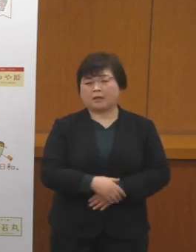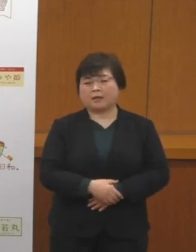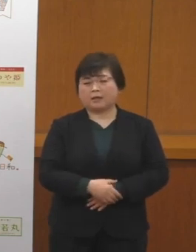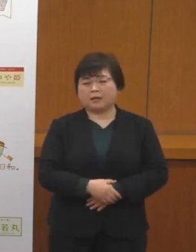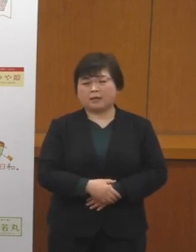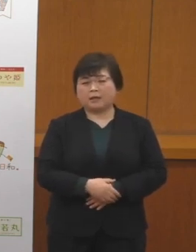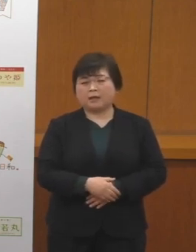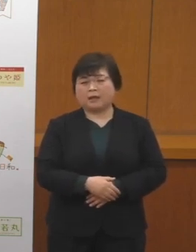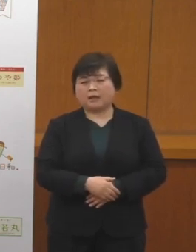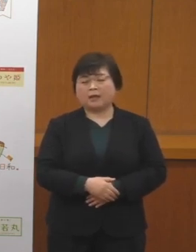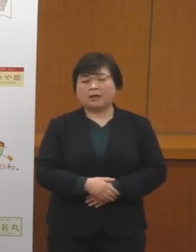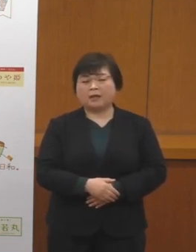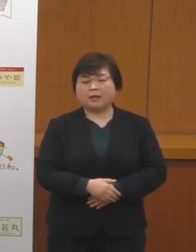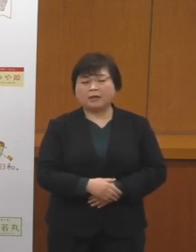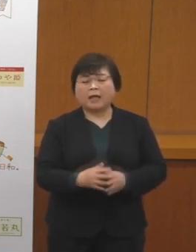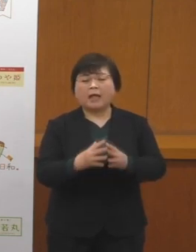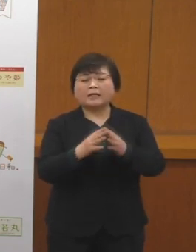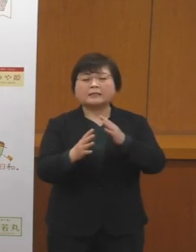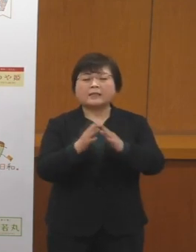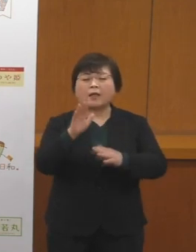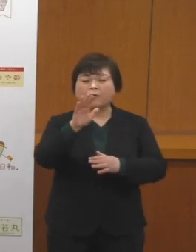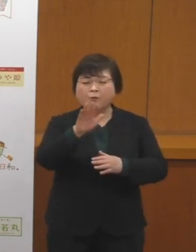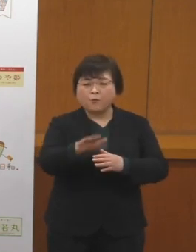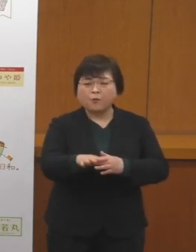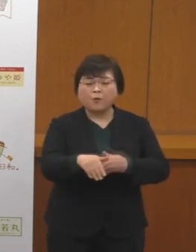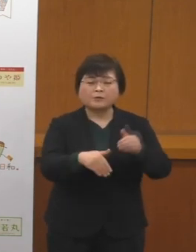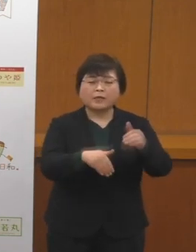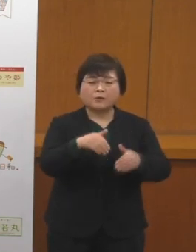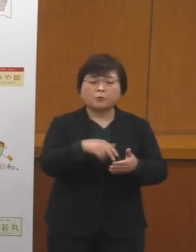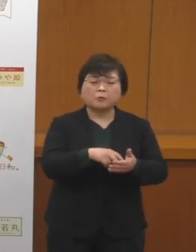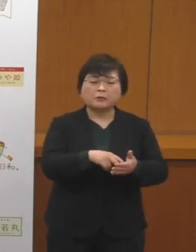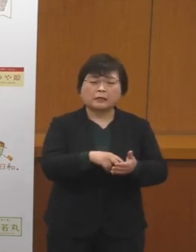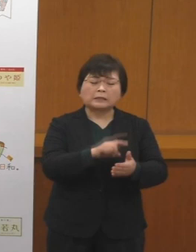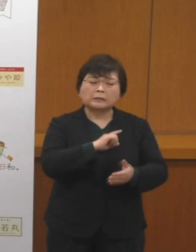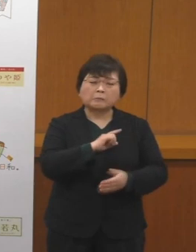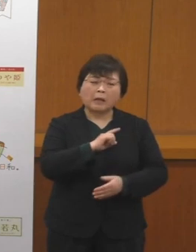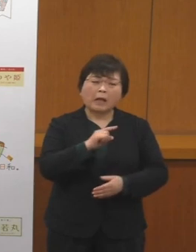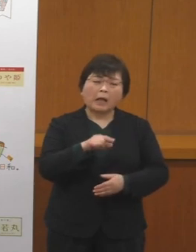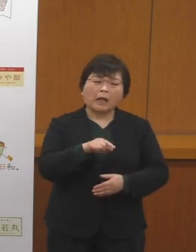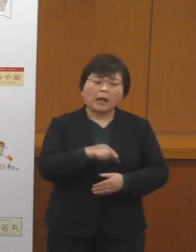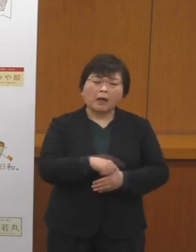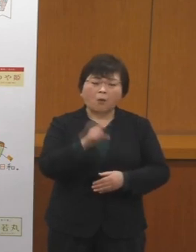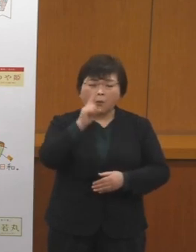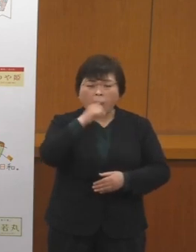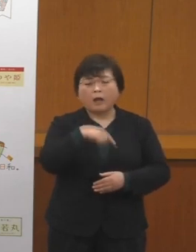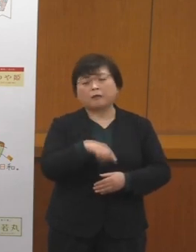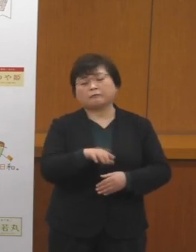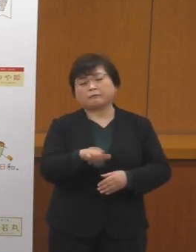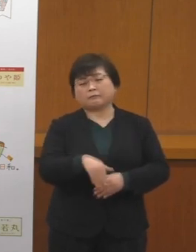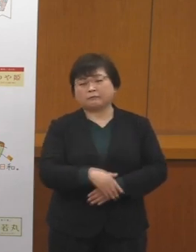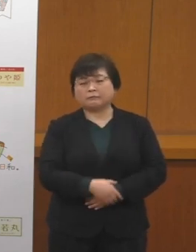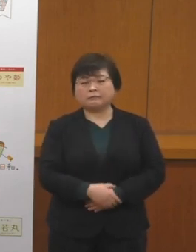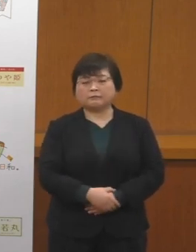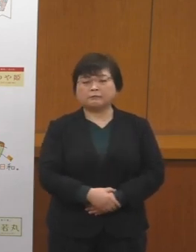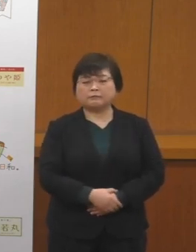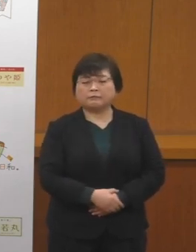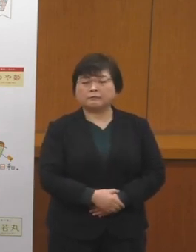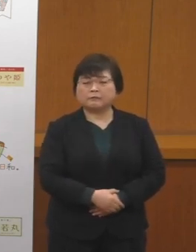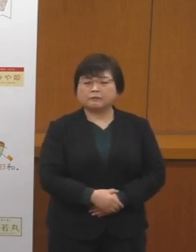戦後の県議会議員選挙としては最も低い投票率となりましたこれは